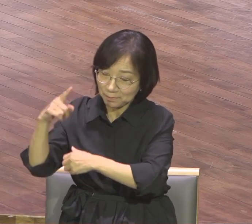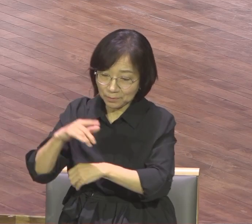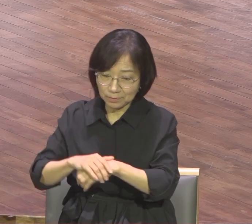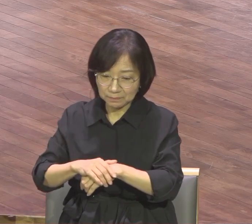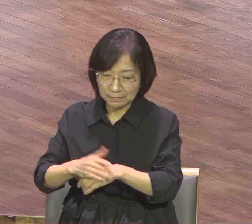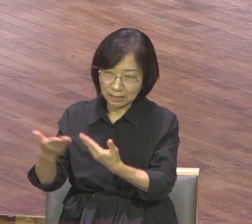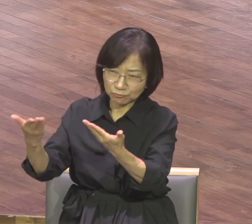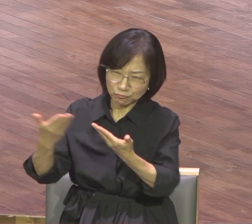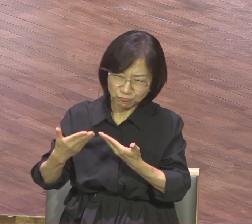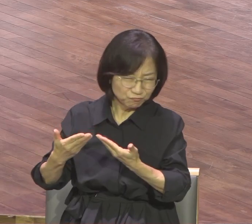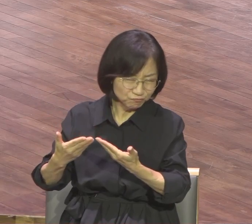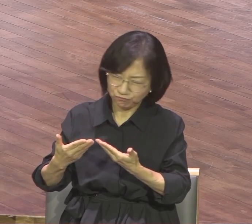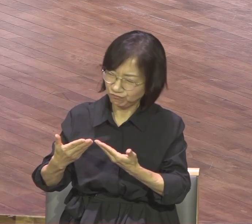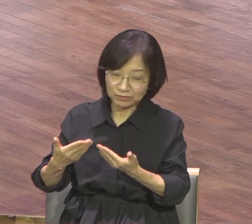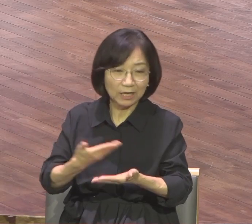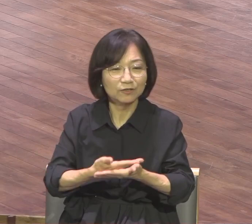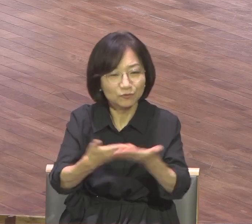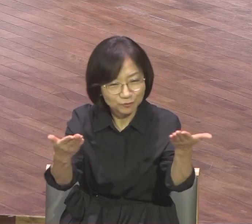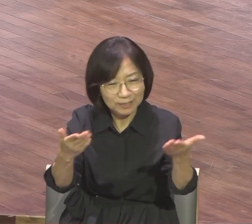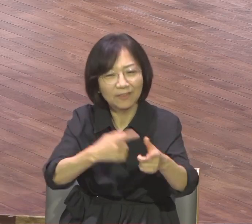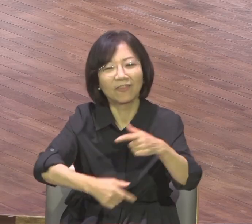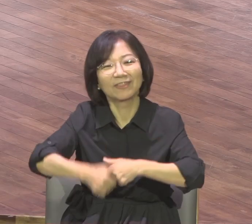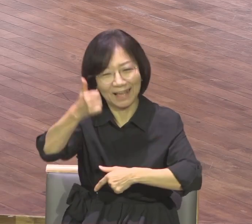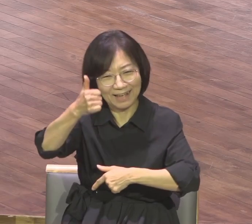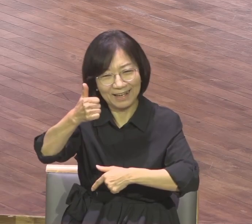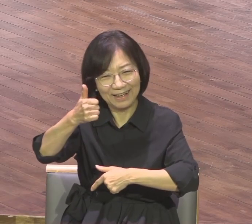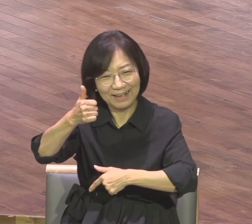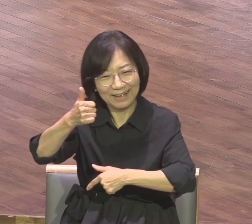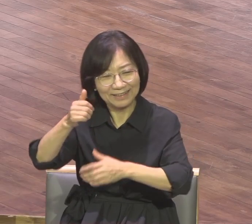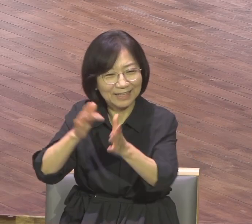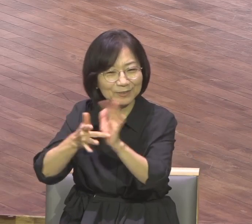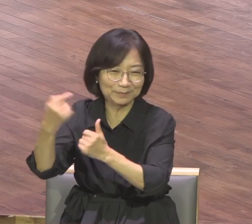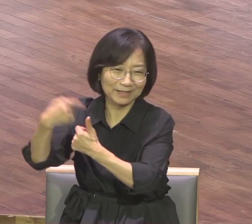것보다 복이 있다 하심을 기억하여 하지니라.